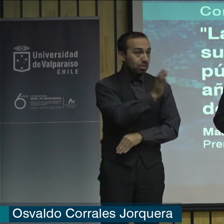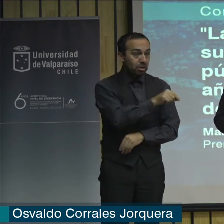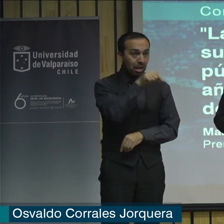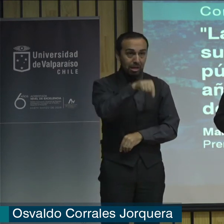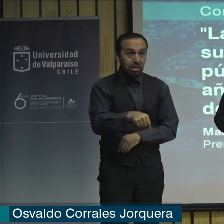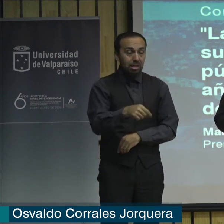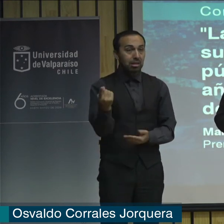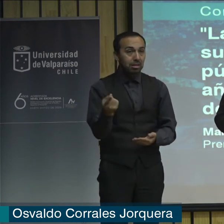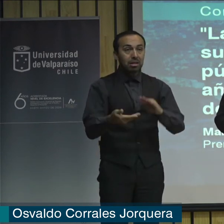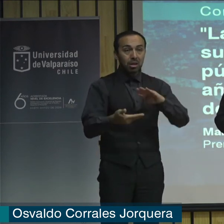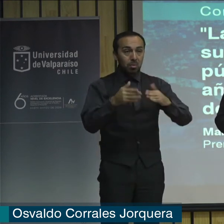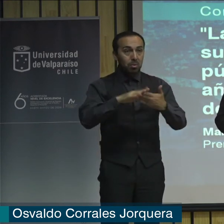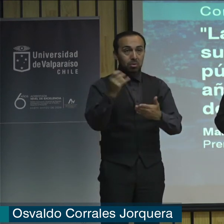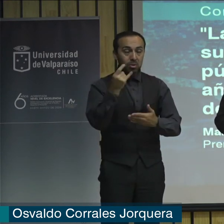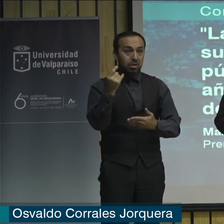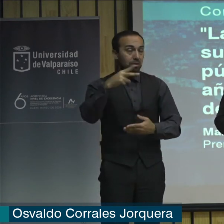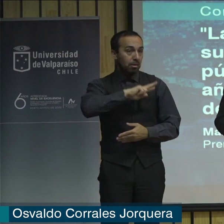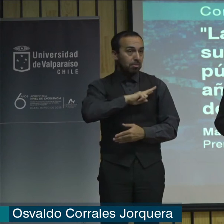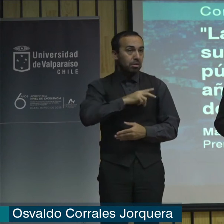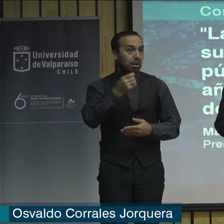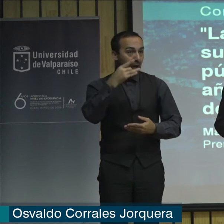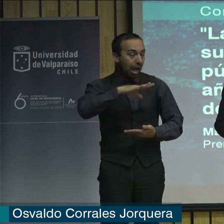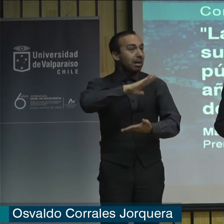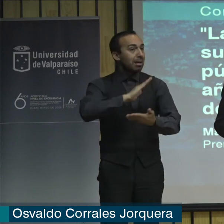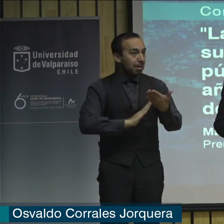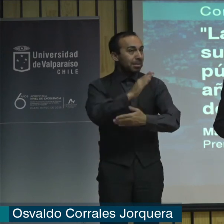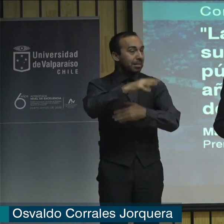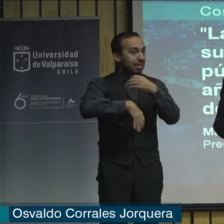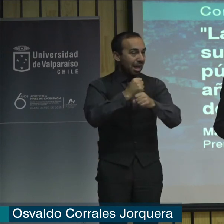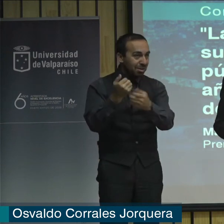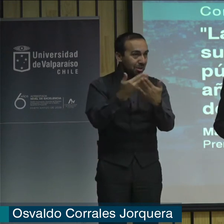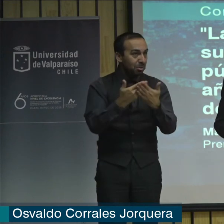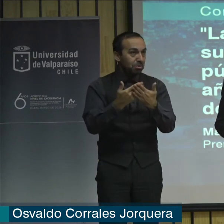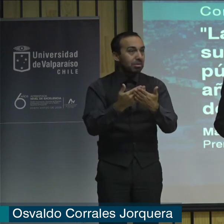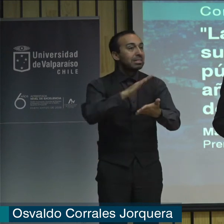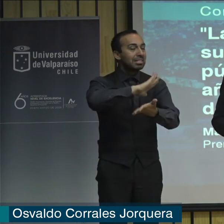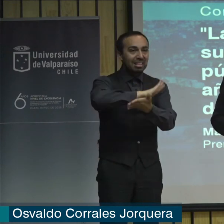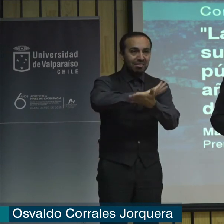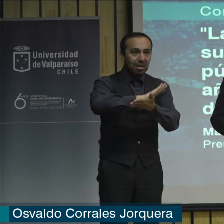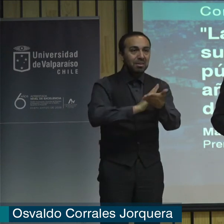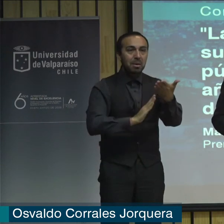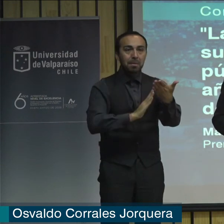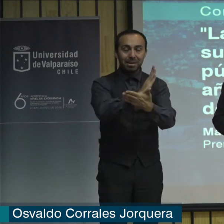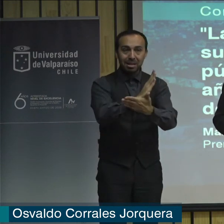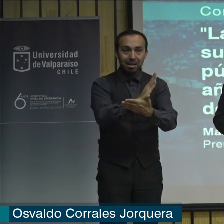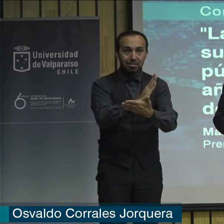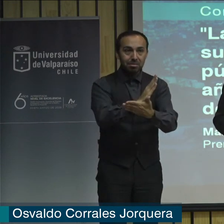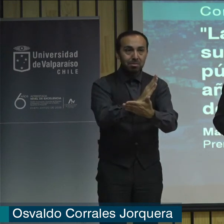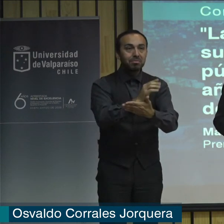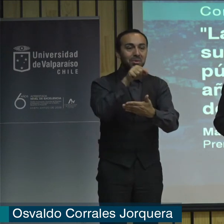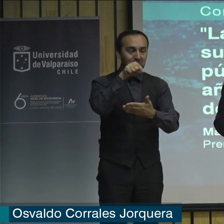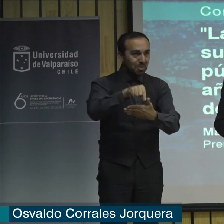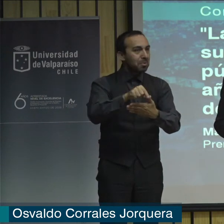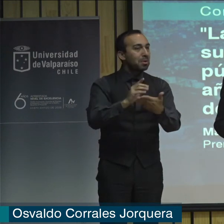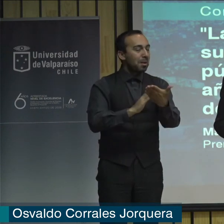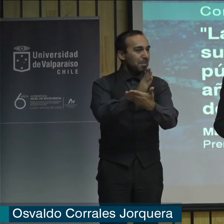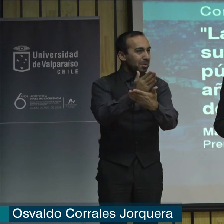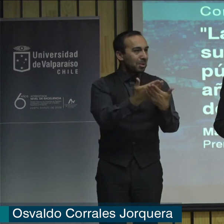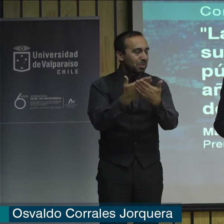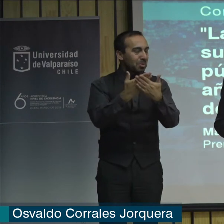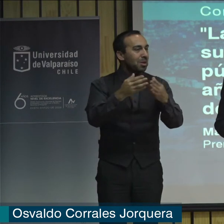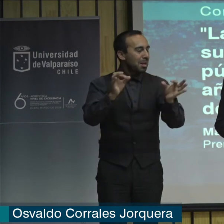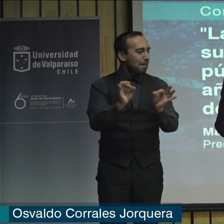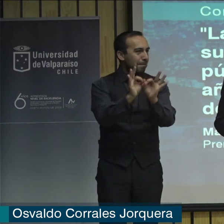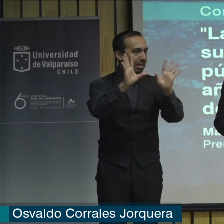Valparaíso al inaugurar este año académico no puedo dejar de celebrar que hayamos tenido un comienzo sin igual Aunque yo lo